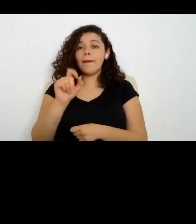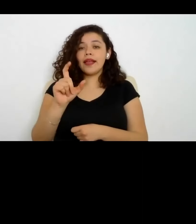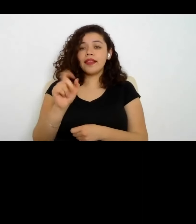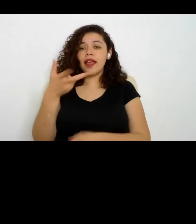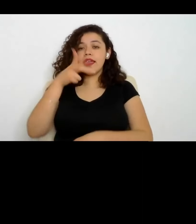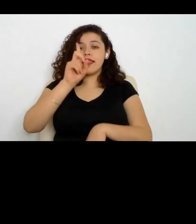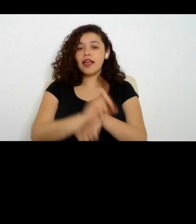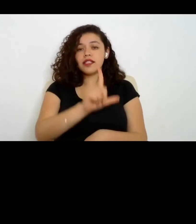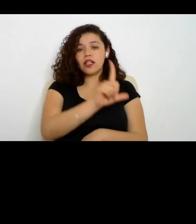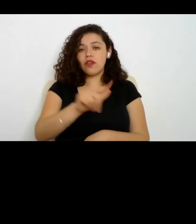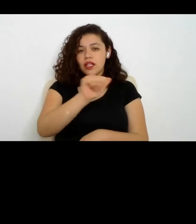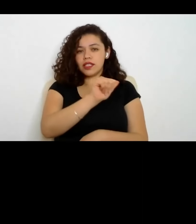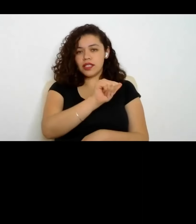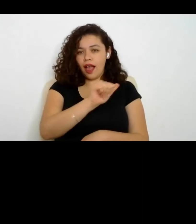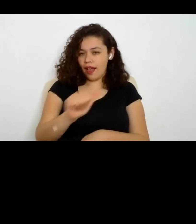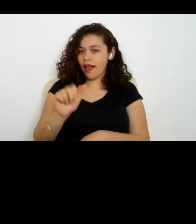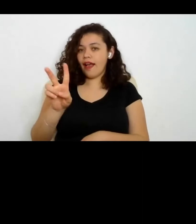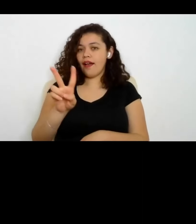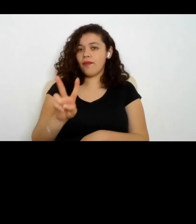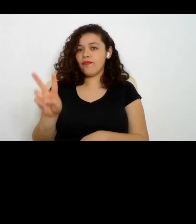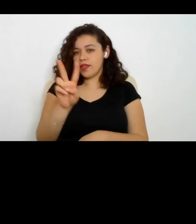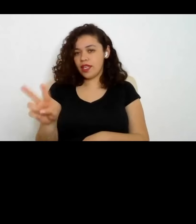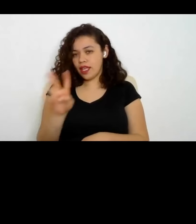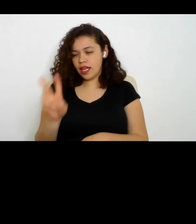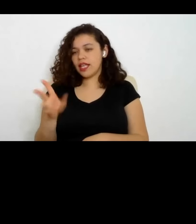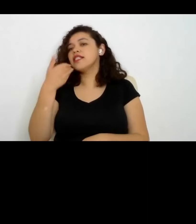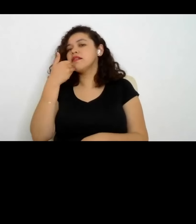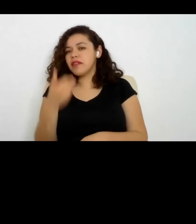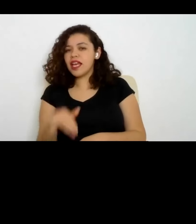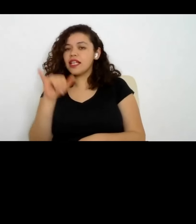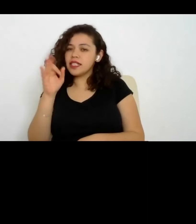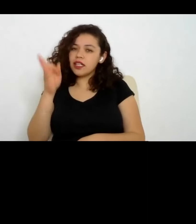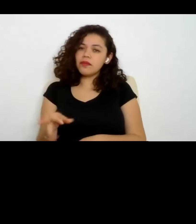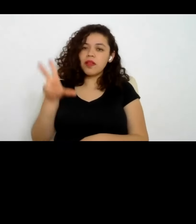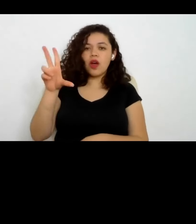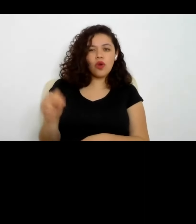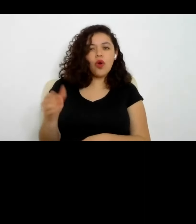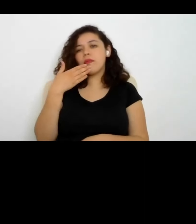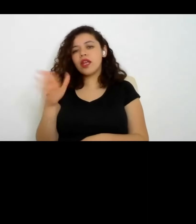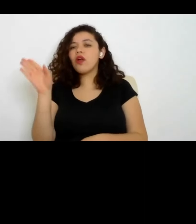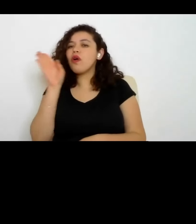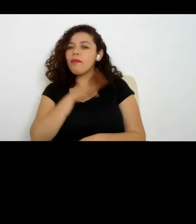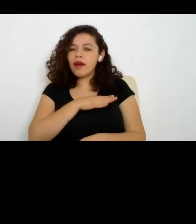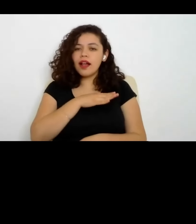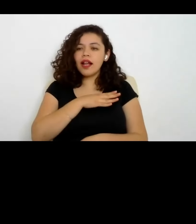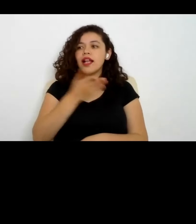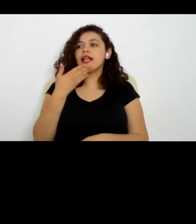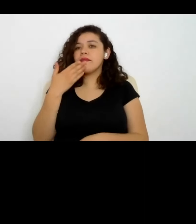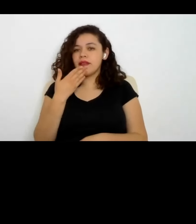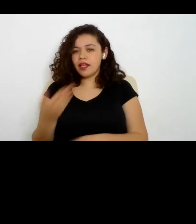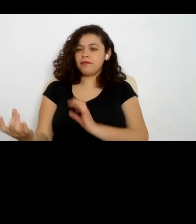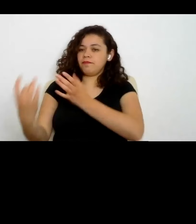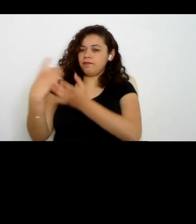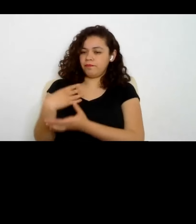informar si procede o no la solicitud, y en caso de que la solicitud sea procedente, el responsable deberá